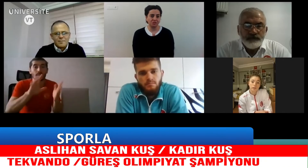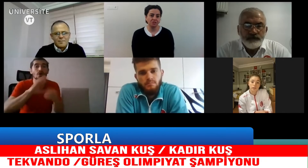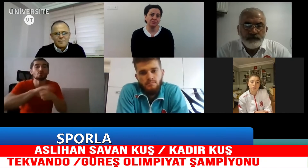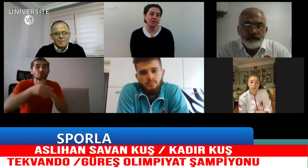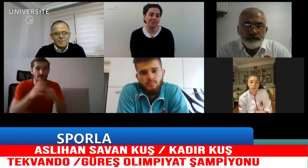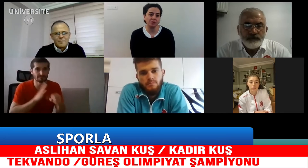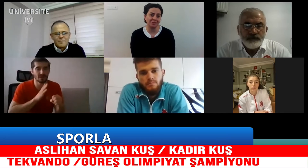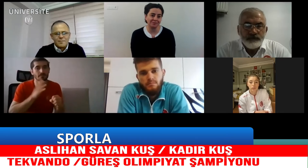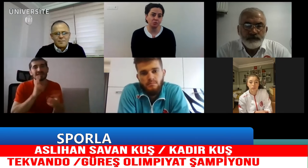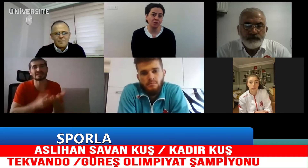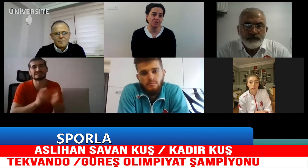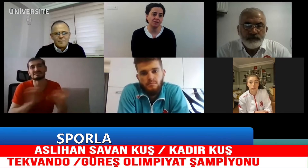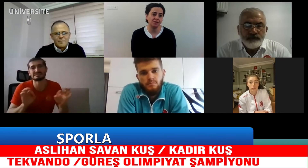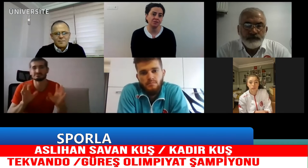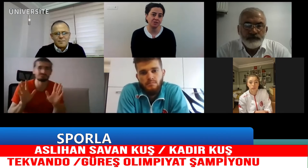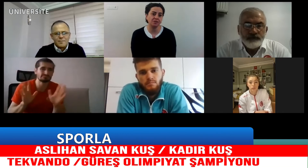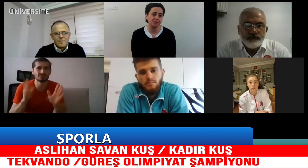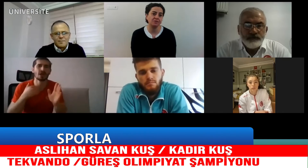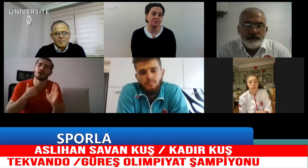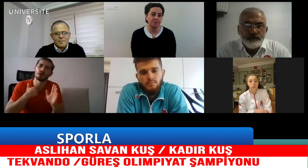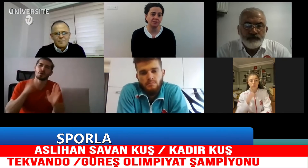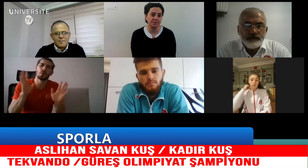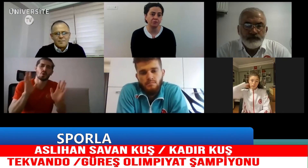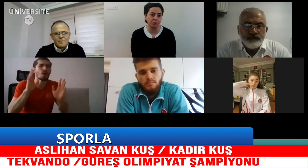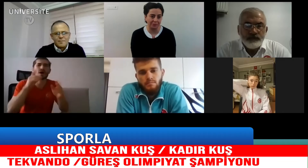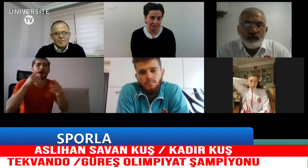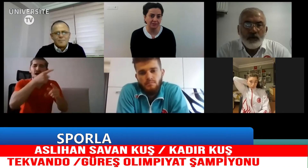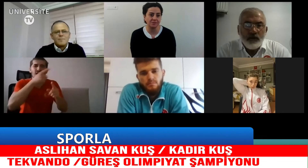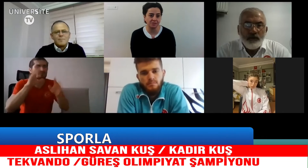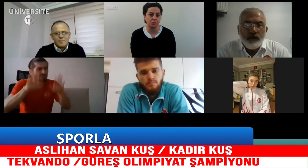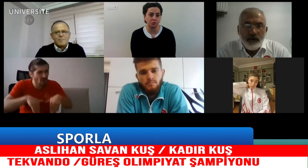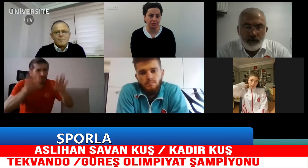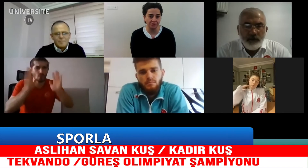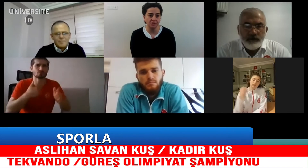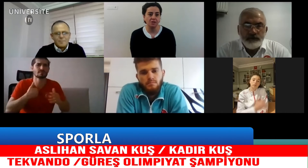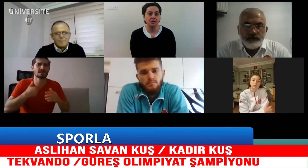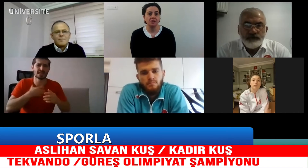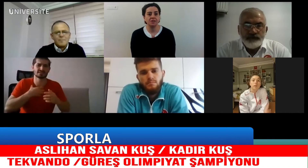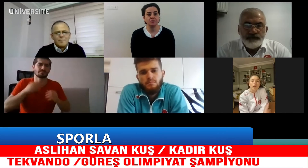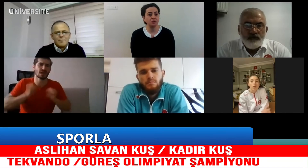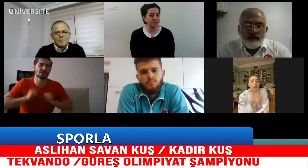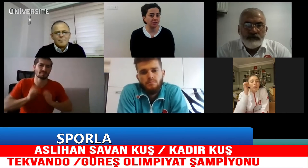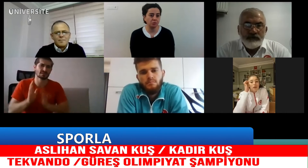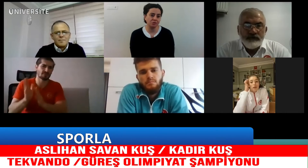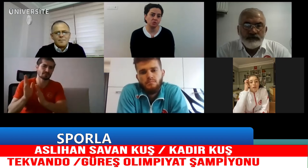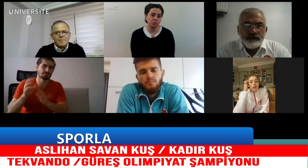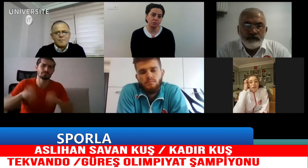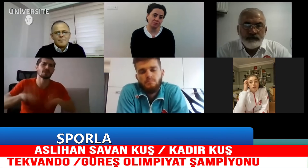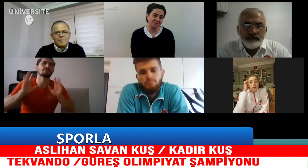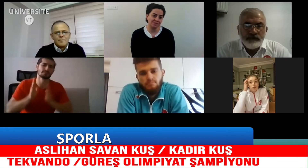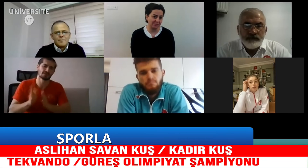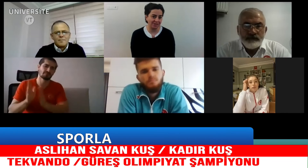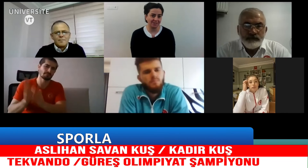olup olmayacağını ama en büyük hedefim şu an Def Olimpik, Sarı Spor Oyunları. Dünya şampiyonasının